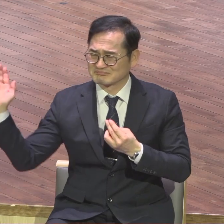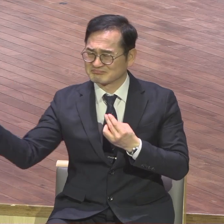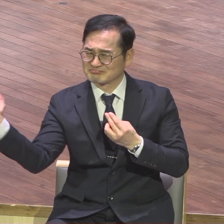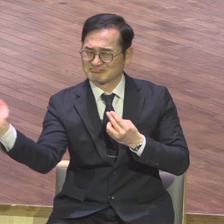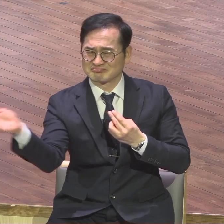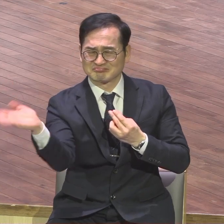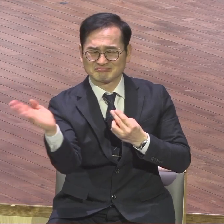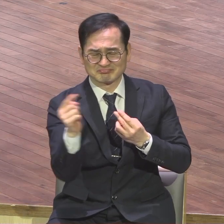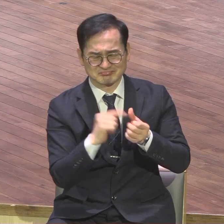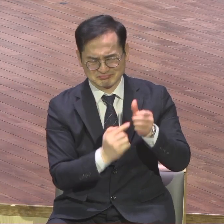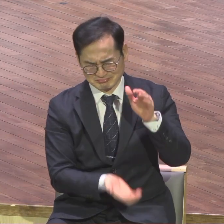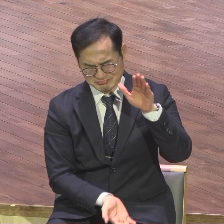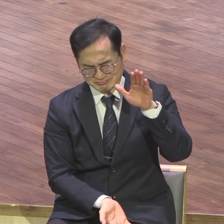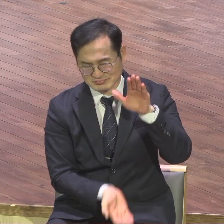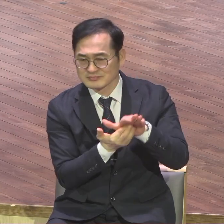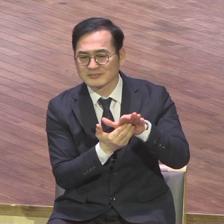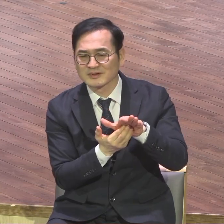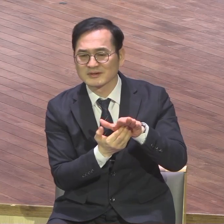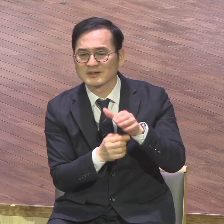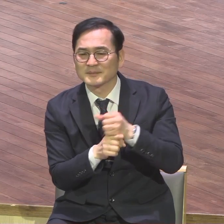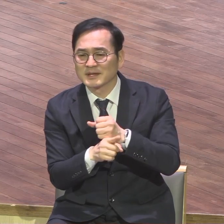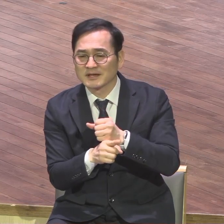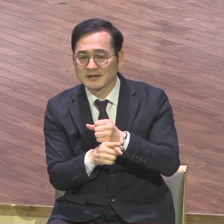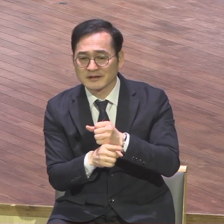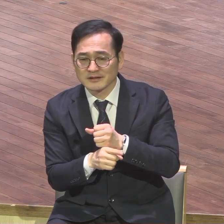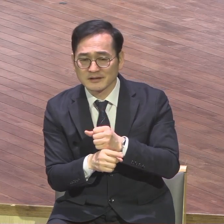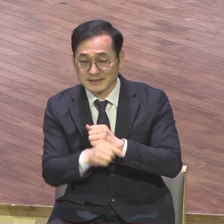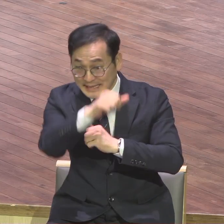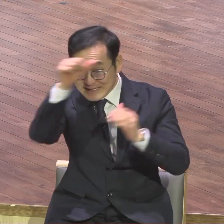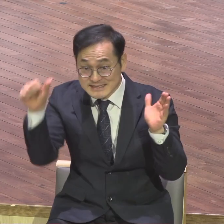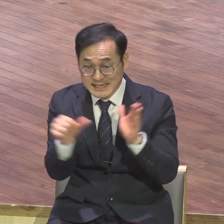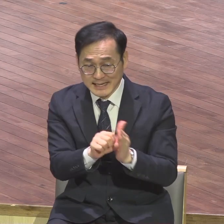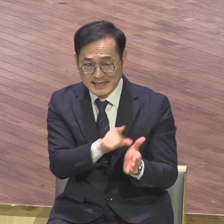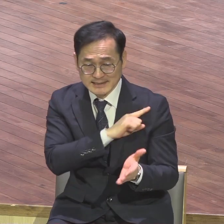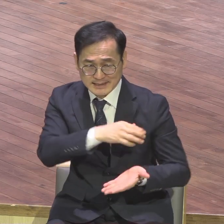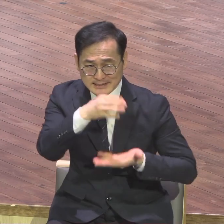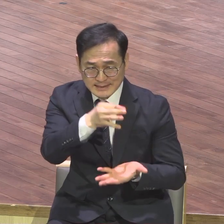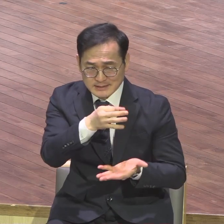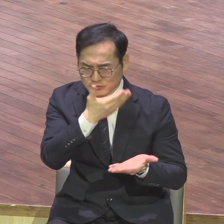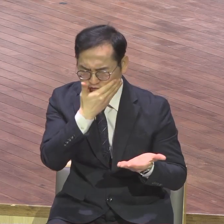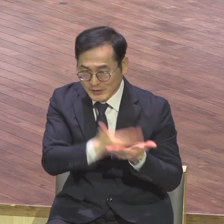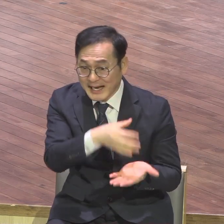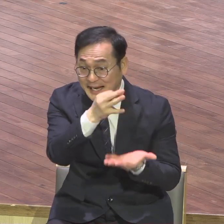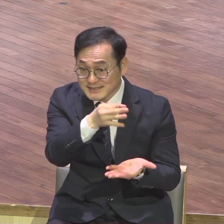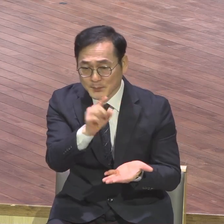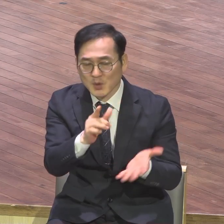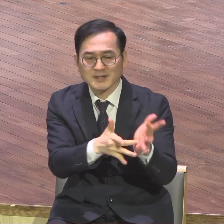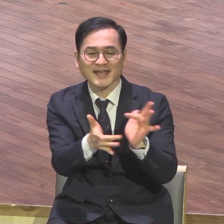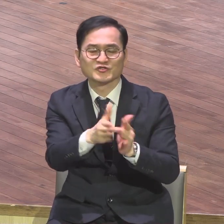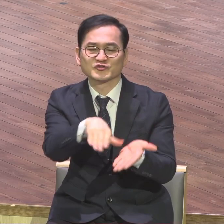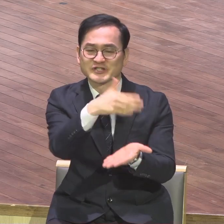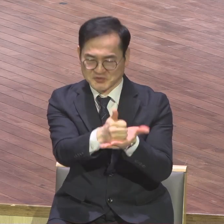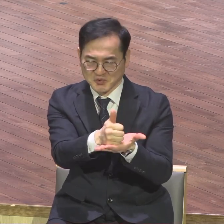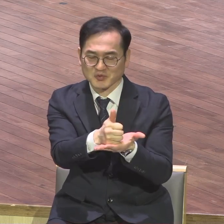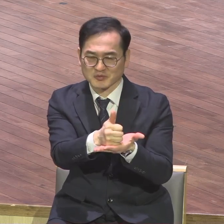수가 없는 것. 자기 인생의 절대 가치가 바로 예수 그리스도다.